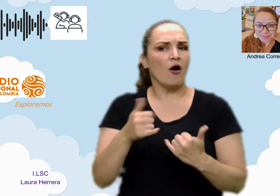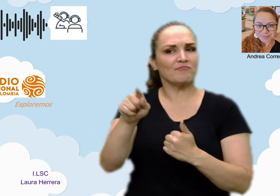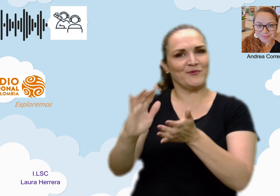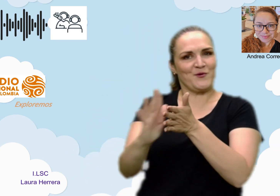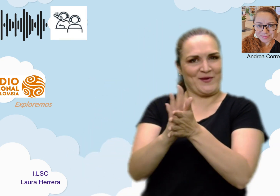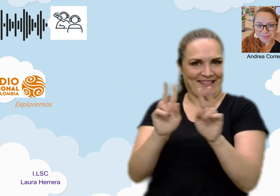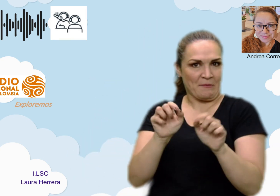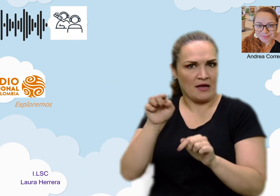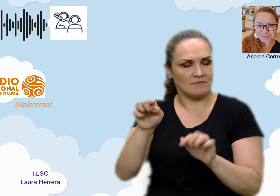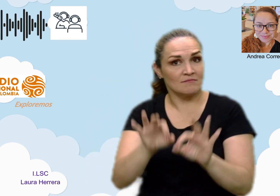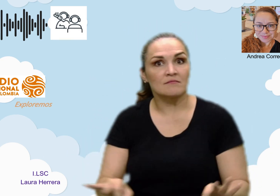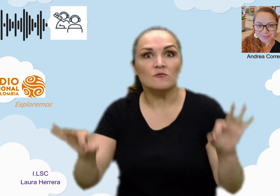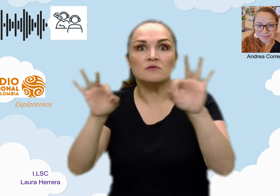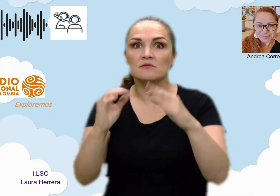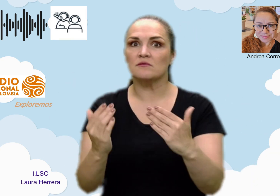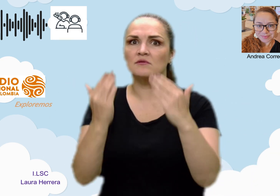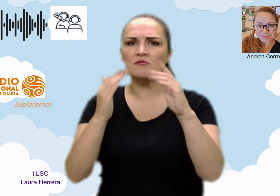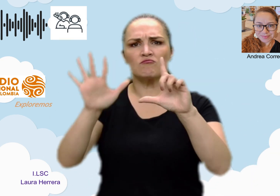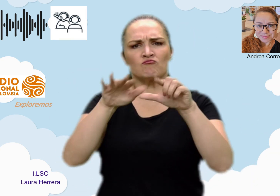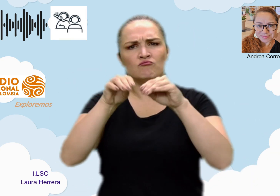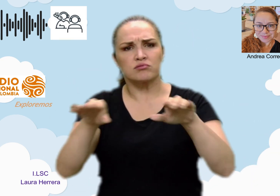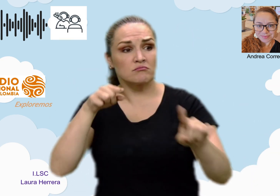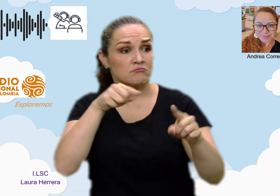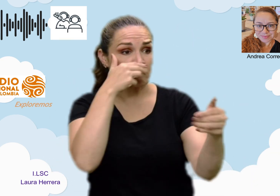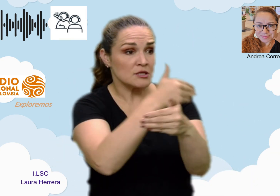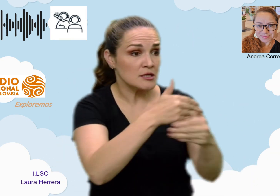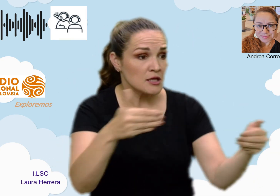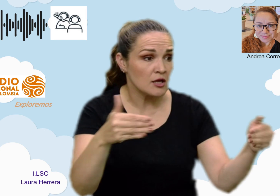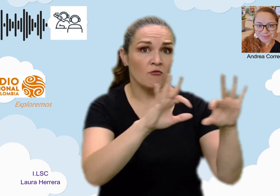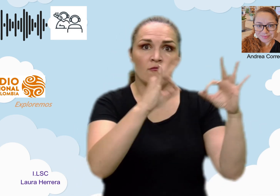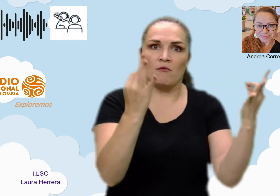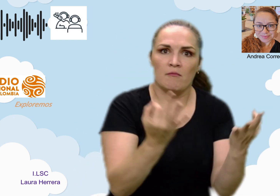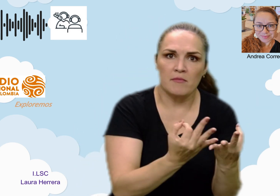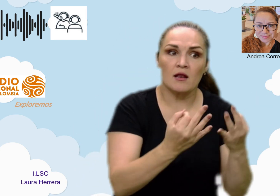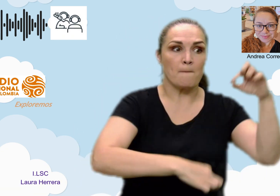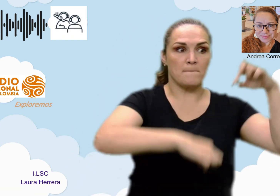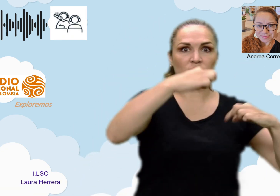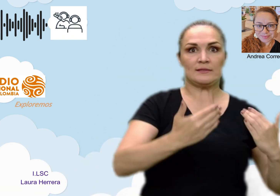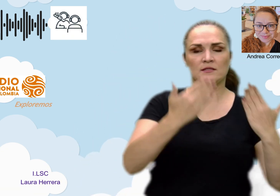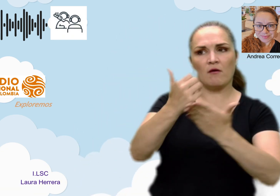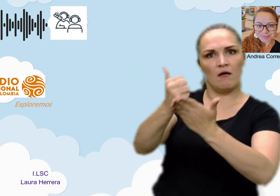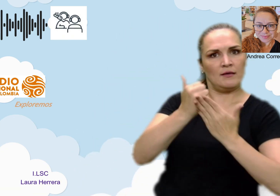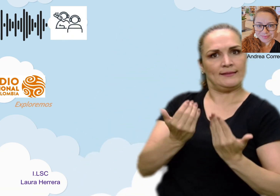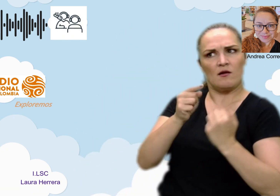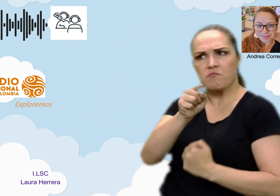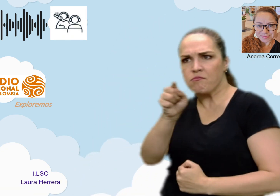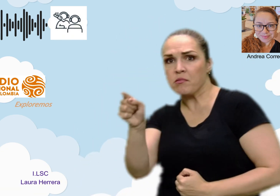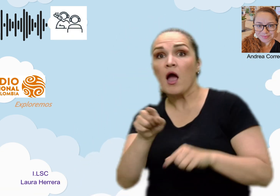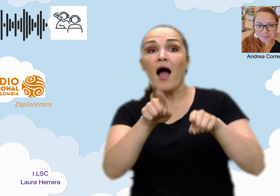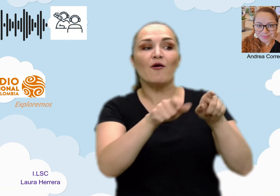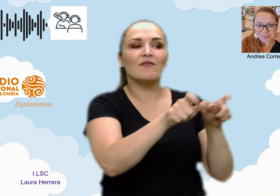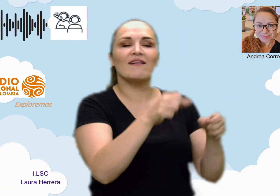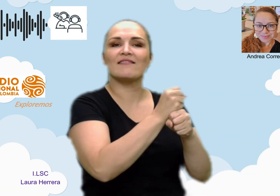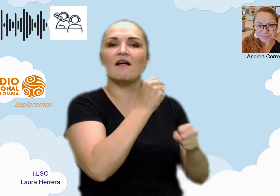Y hoy, pues vamos a hablar de esto porque es muy valioso tanto para los niños, niñas, las familias, como para los